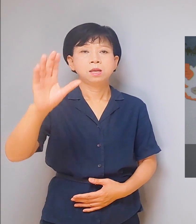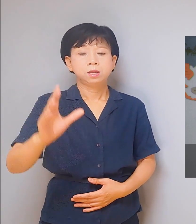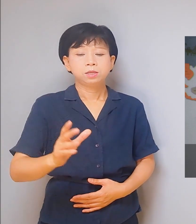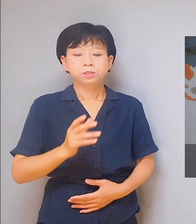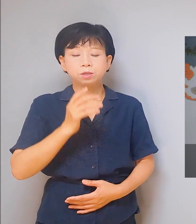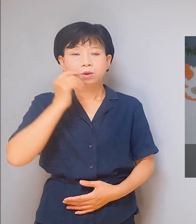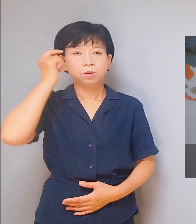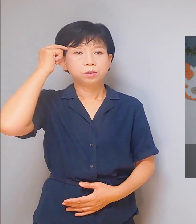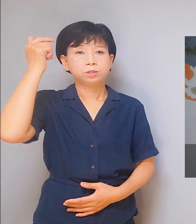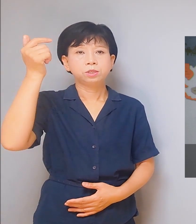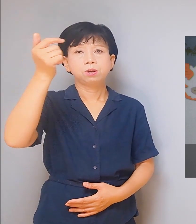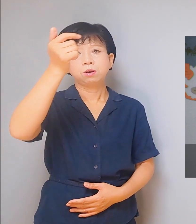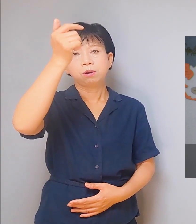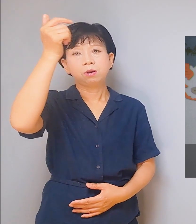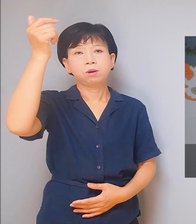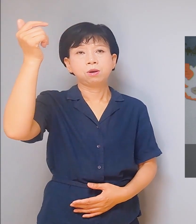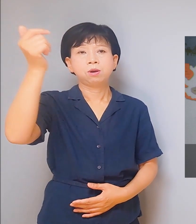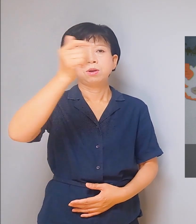성자